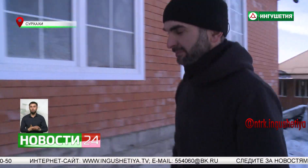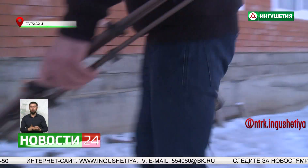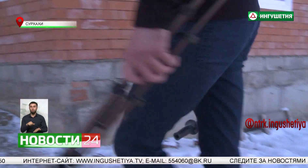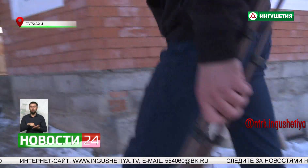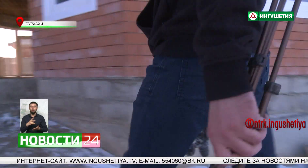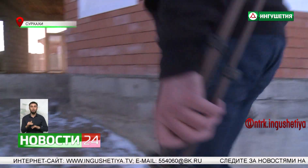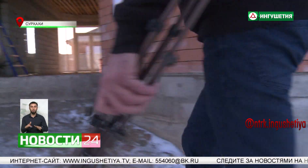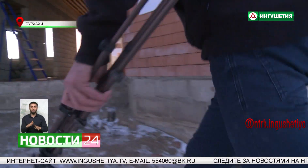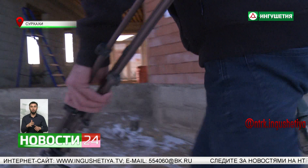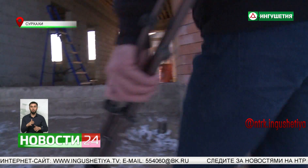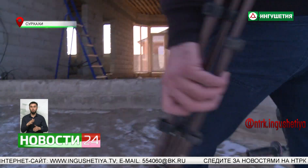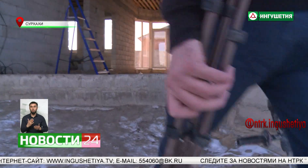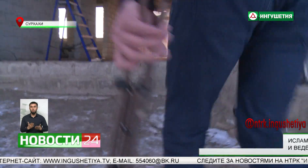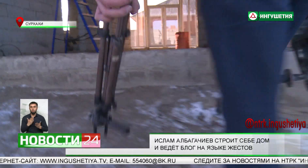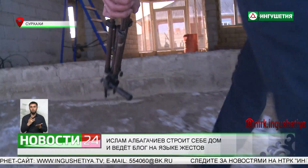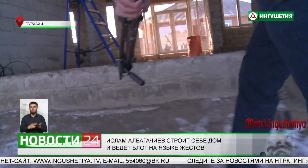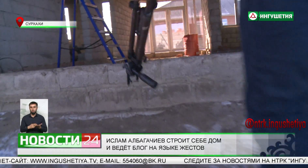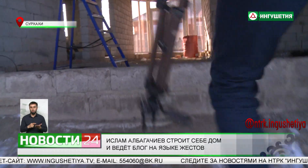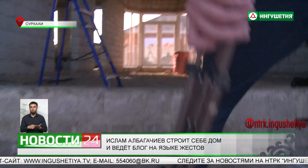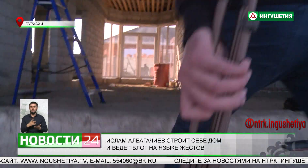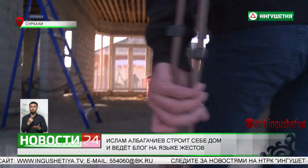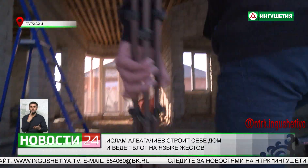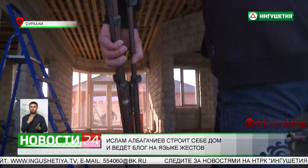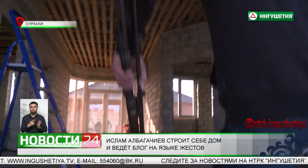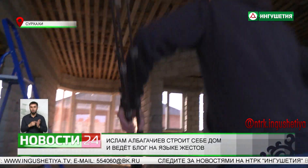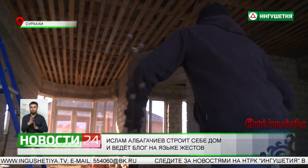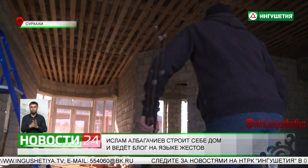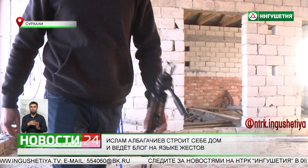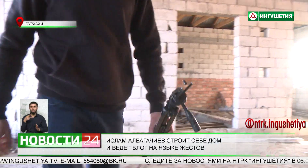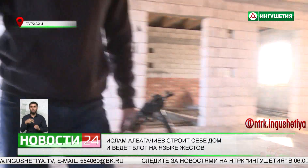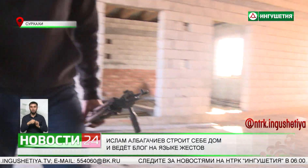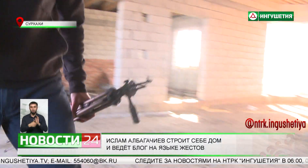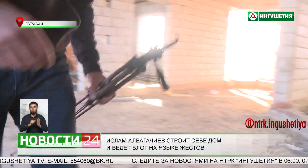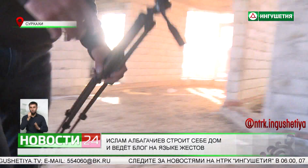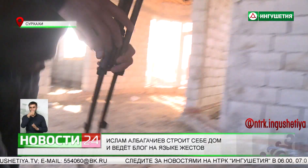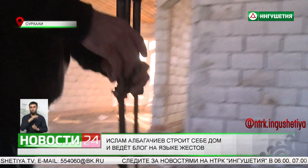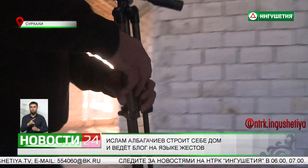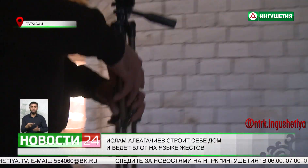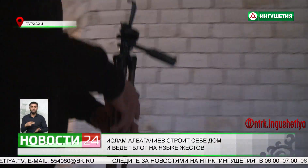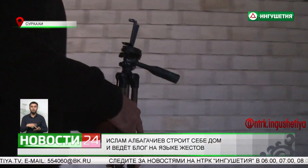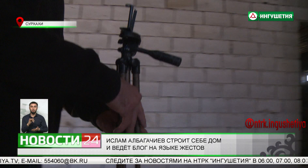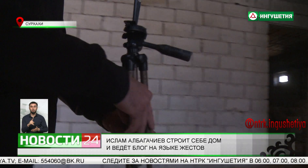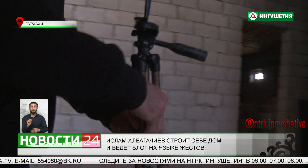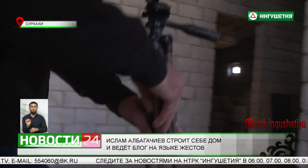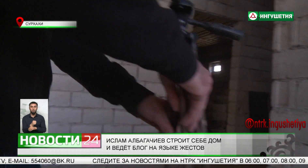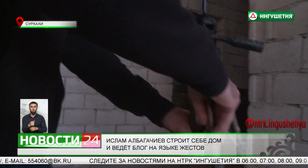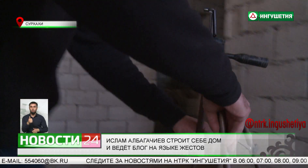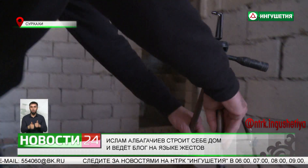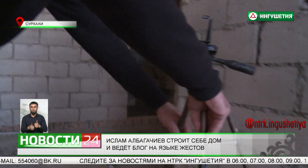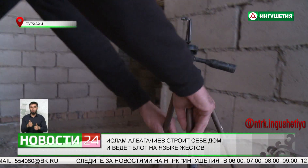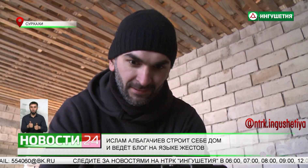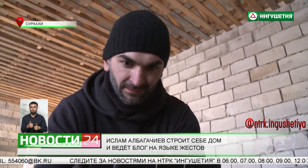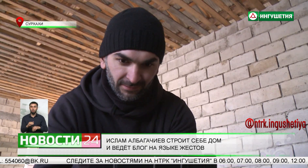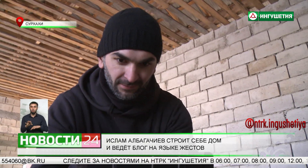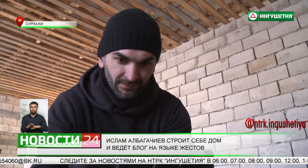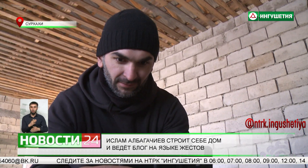на мероприятиях по чтению священной книги на языке жестов. В 2016 году он стал одним из победителей конкурса.